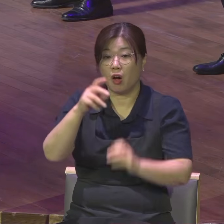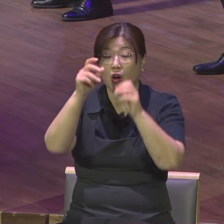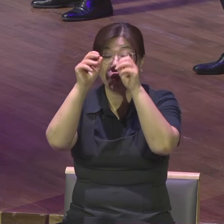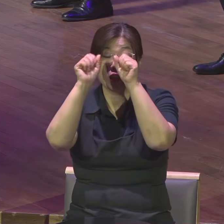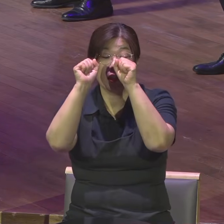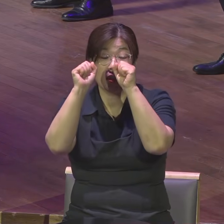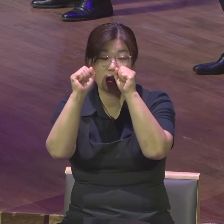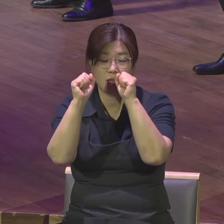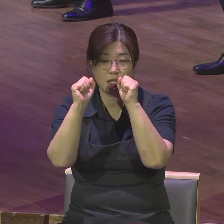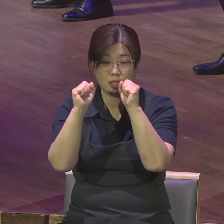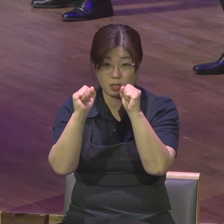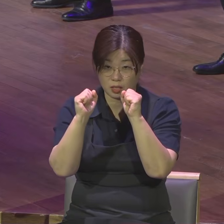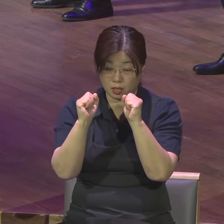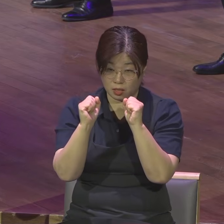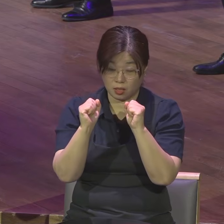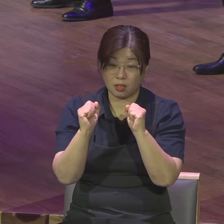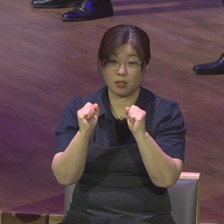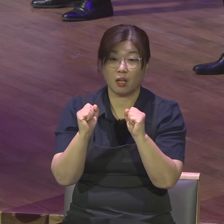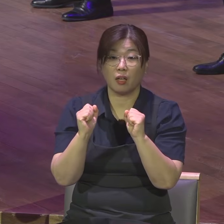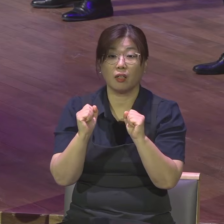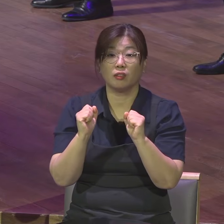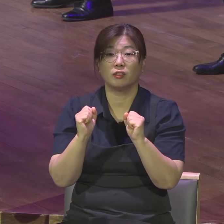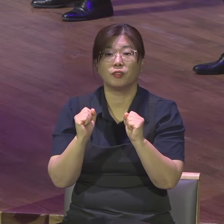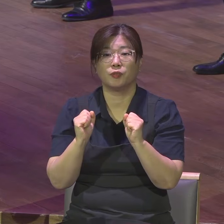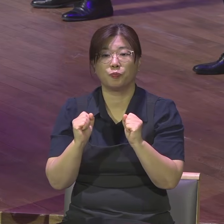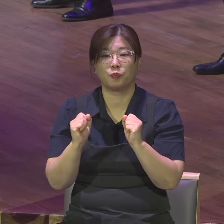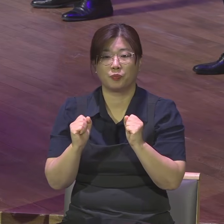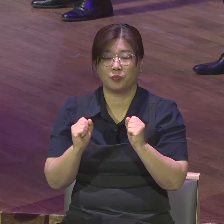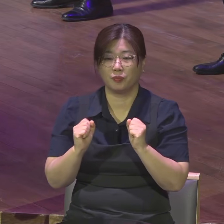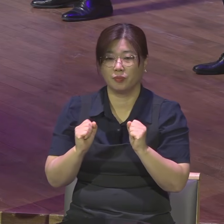주님 여기 계시기에